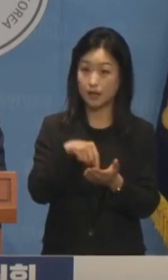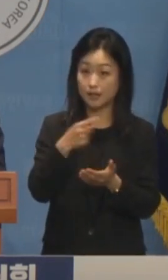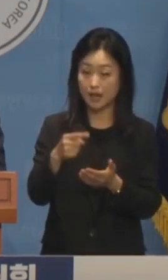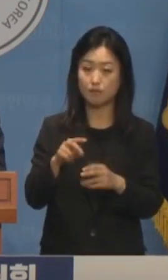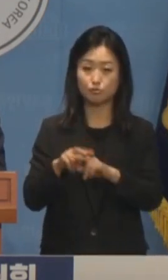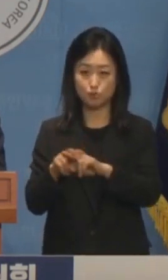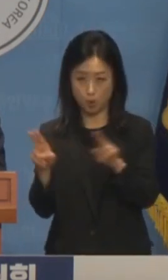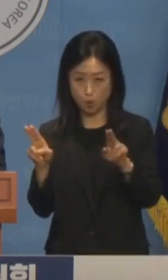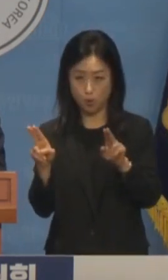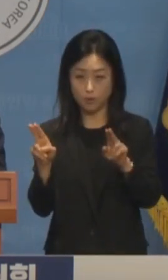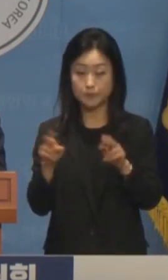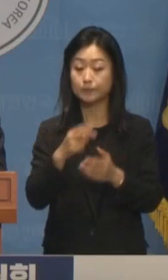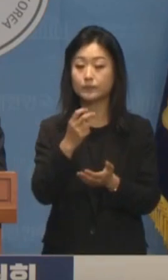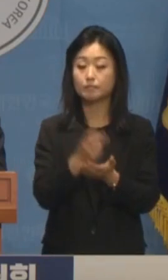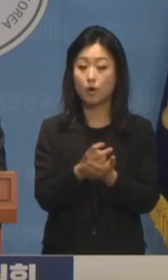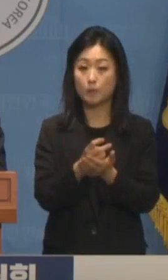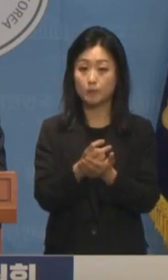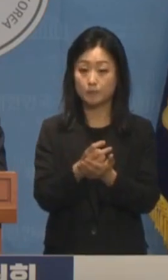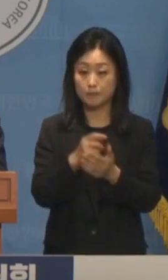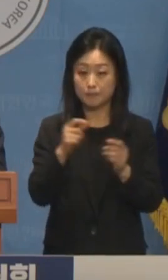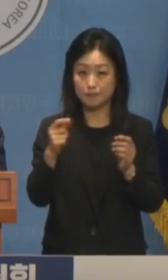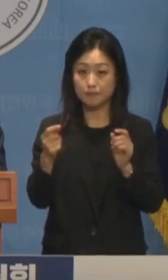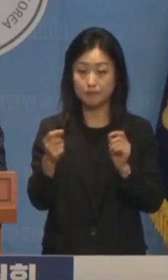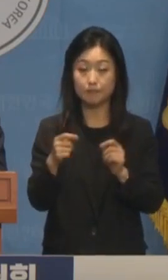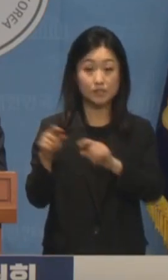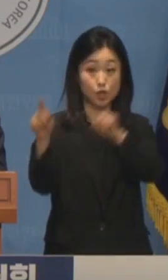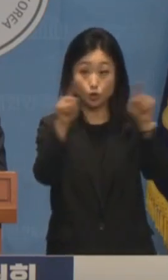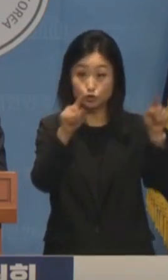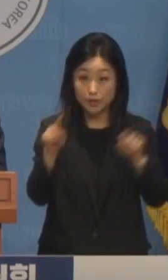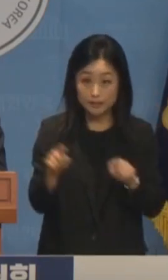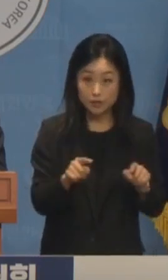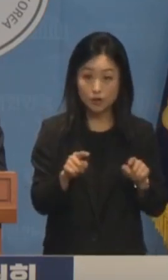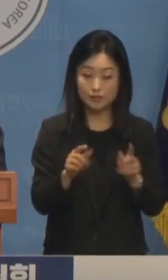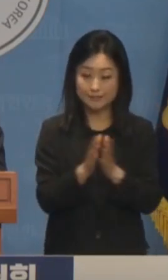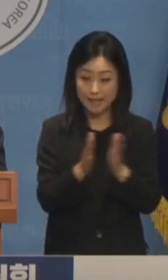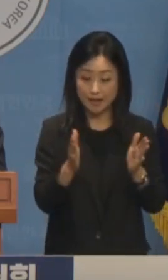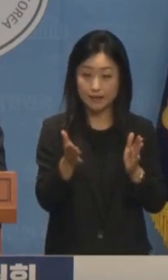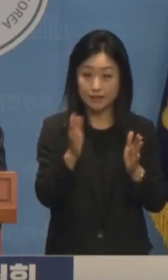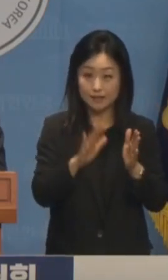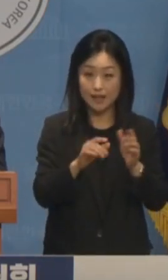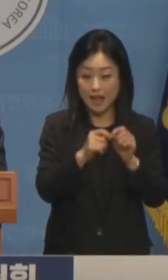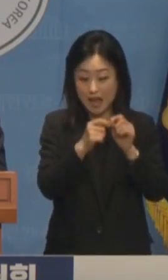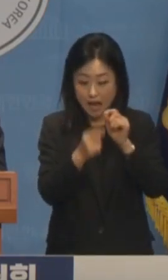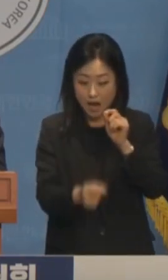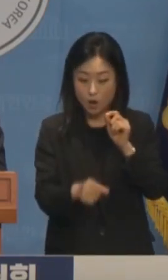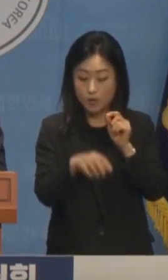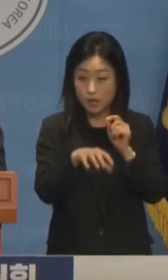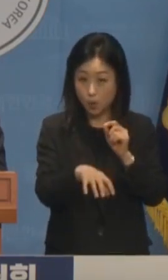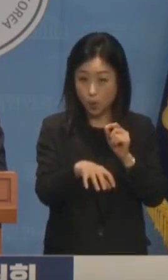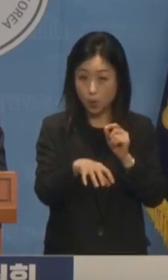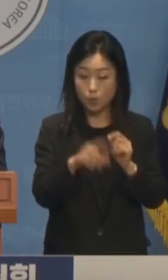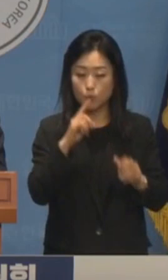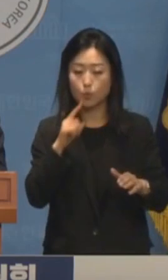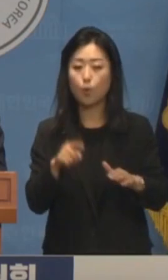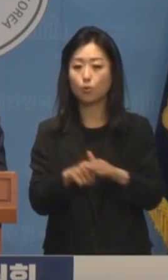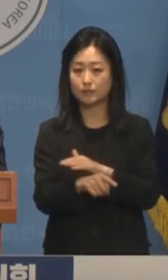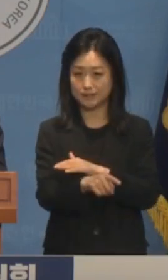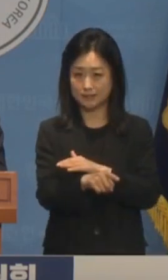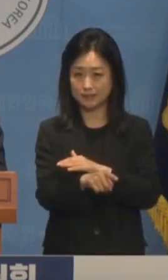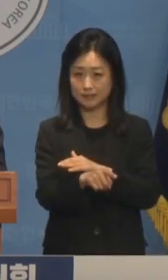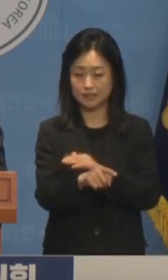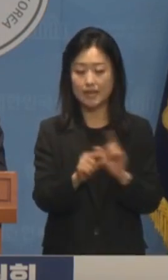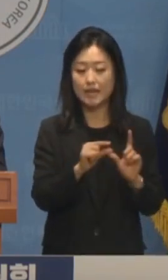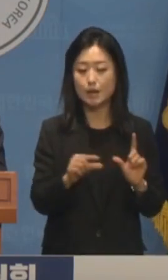법률에 따라서 전국 시행을 해야 될 제도를 법률의 하위 규정인 환경부 고시를 통해서